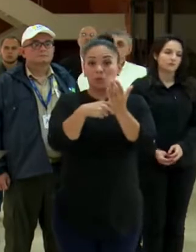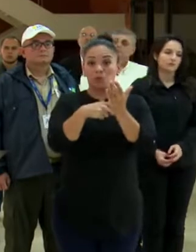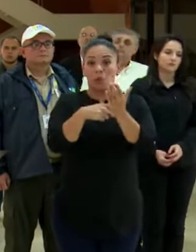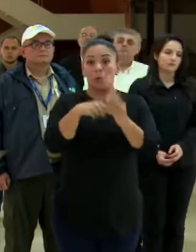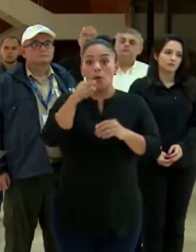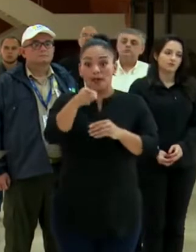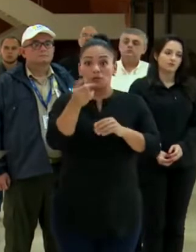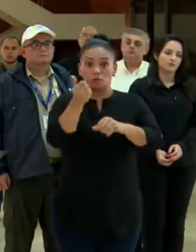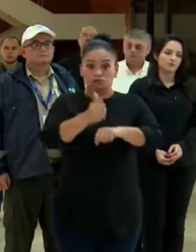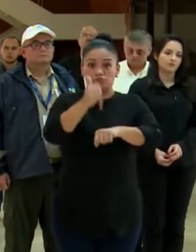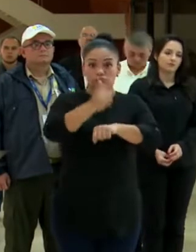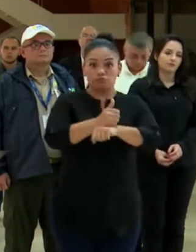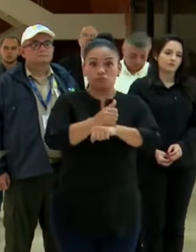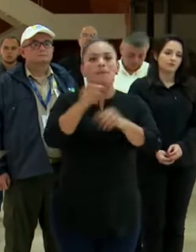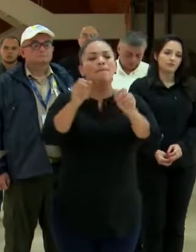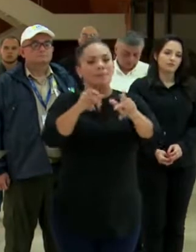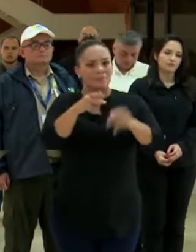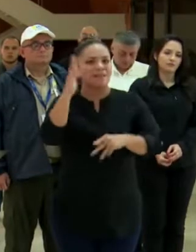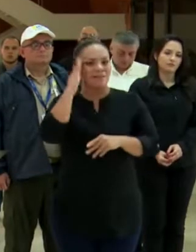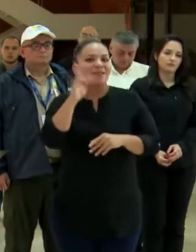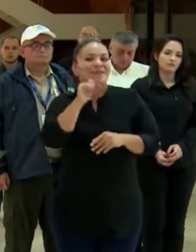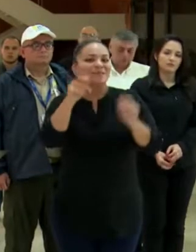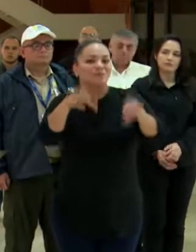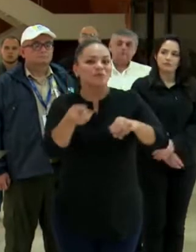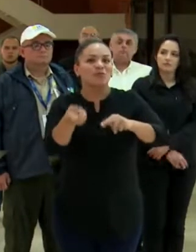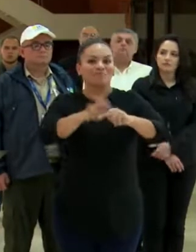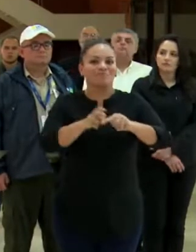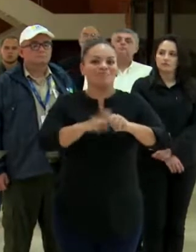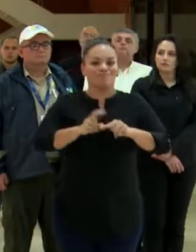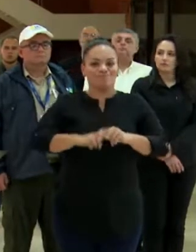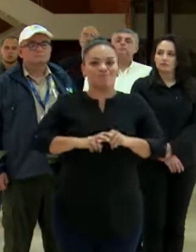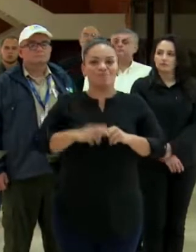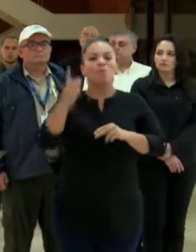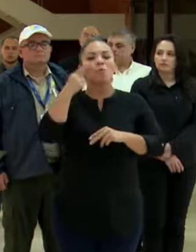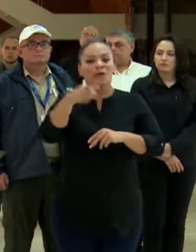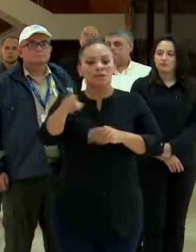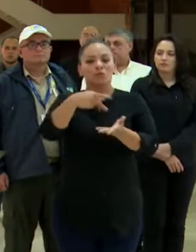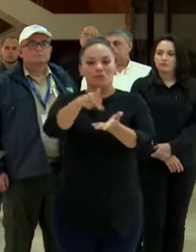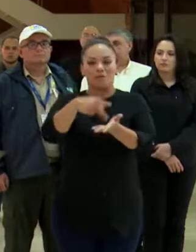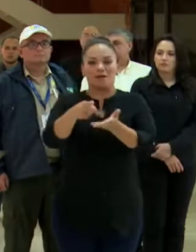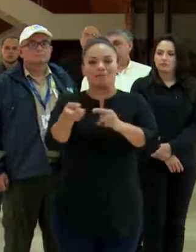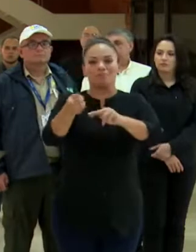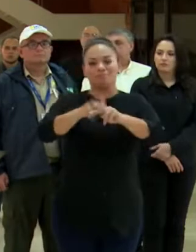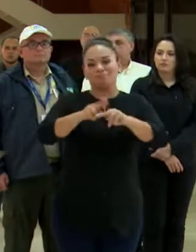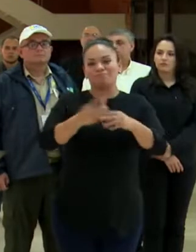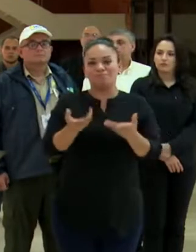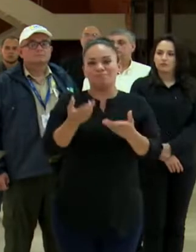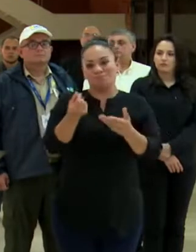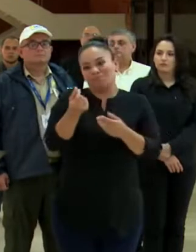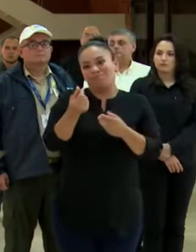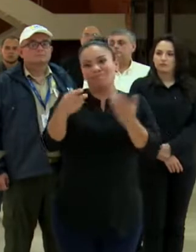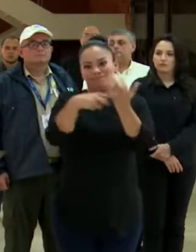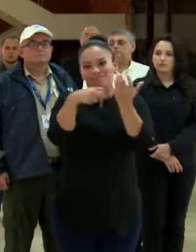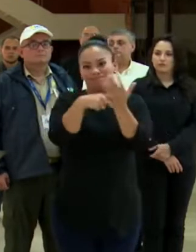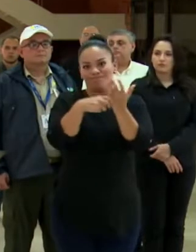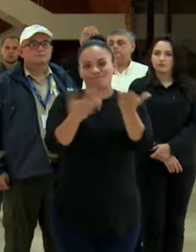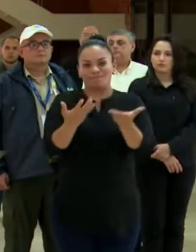saber quiénes son las personas que se encuentran en el autobús, porque ellos han realizado el pago y eso va a una base de datos centralizada.